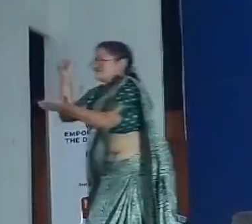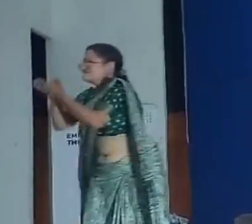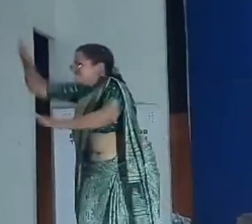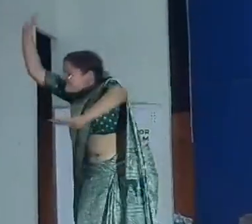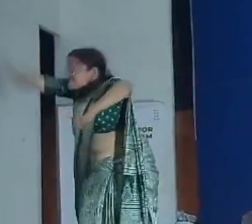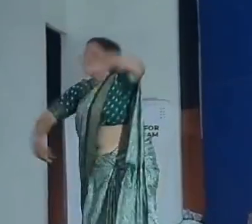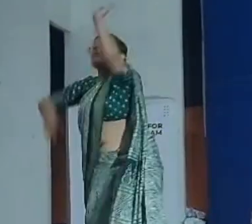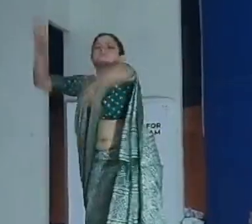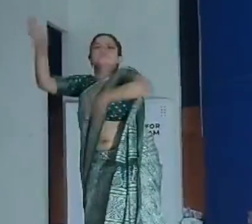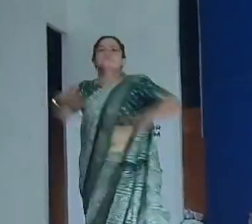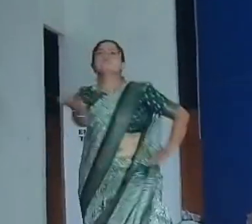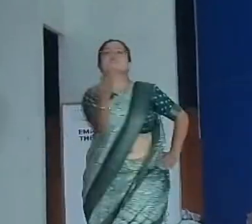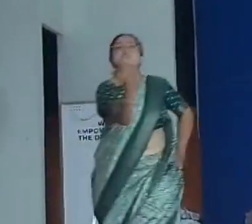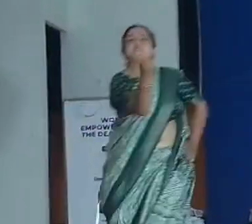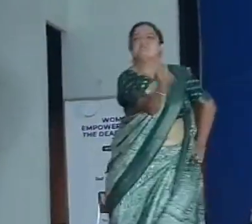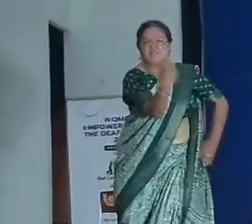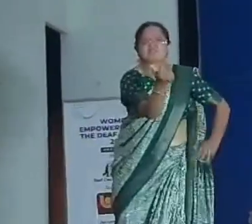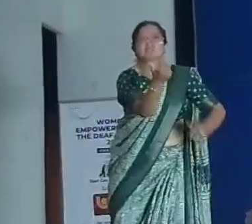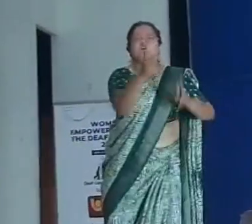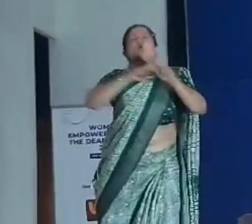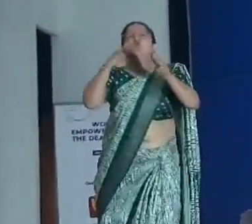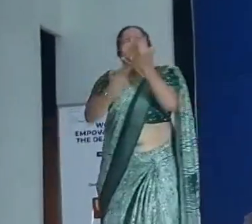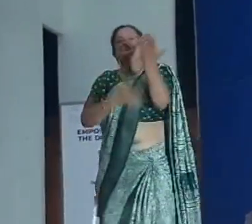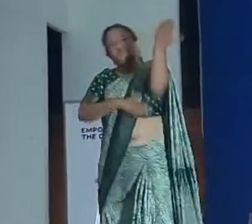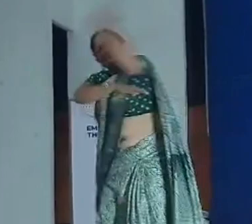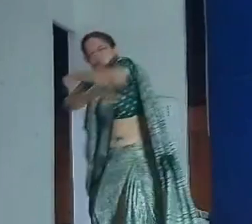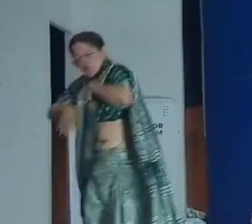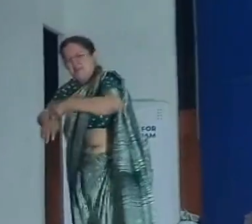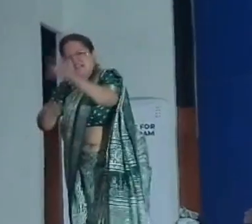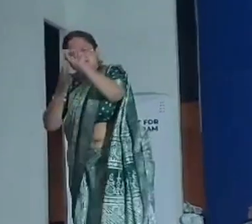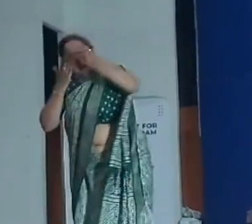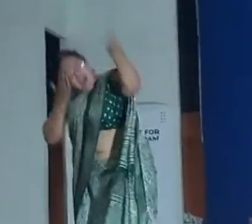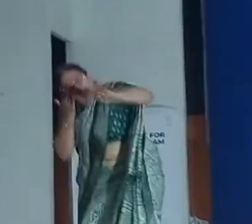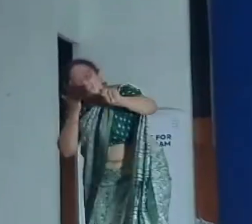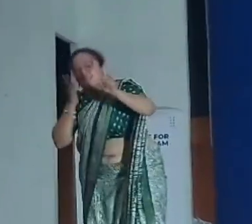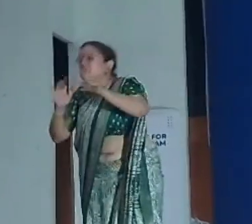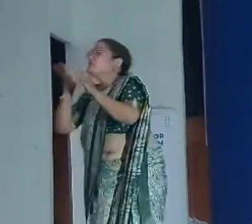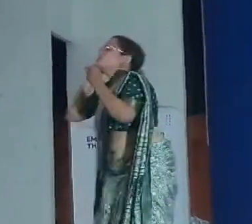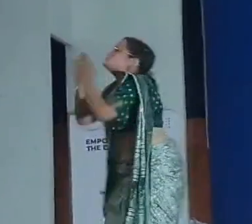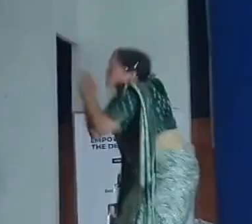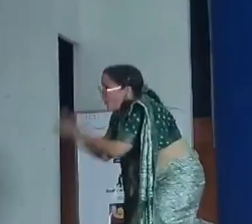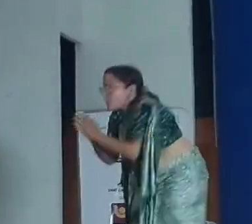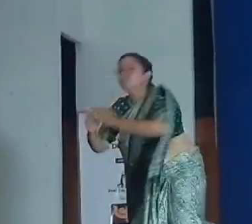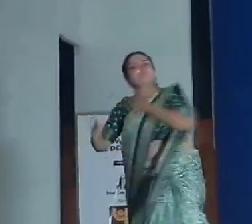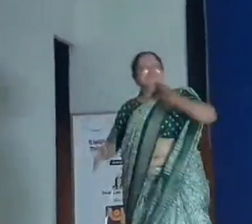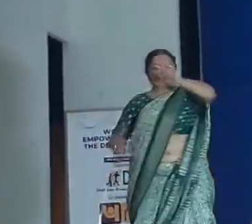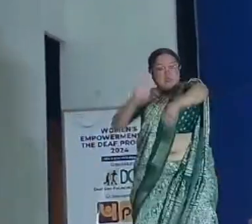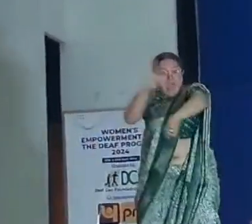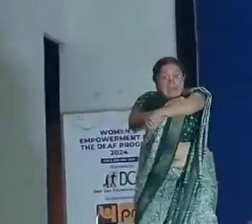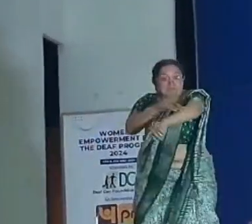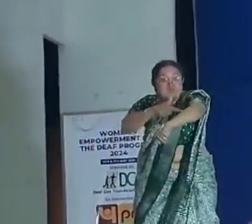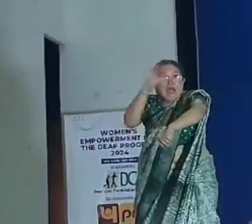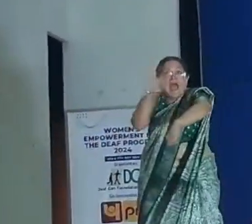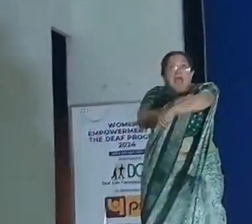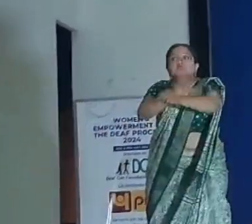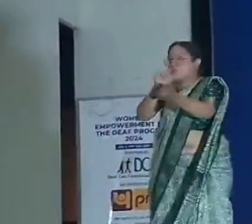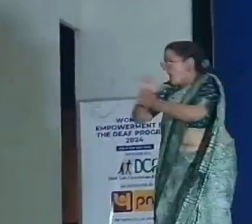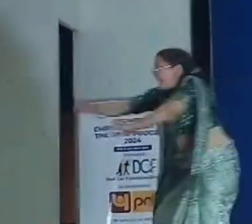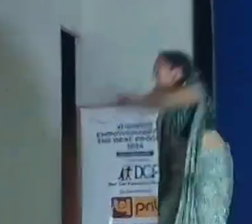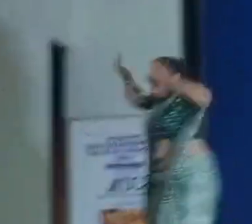सबको बोला कि प्रेस वालों को भी हम बुलाएंगे, सबको बुलाए तो आप बुलाओ ना, तो इतनी देर तक सुबह से लेकर शाम तक वेट करते कि ये सही था। आप लोगों ने हाथ कैसे